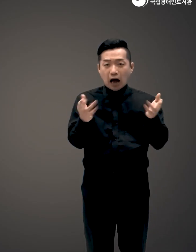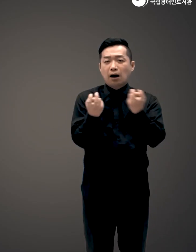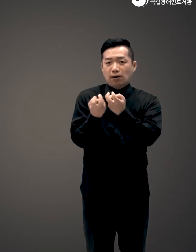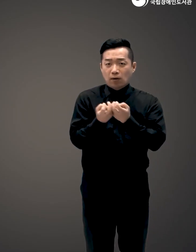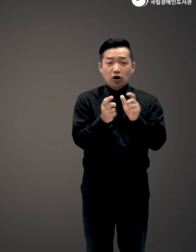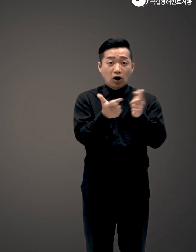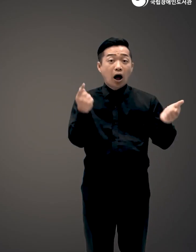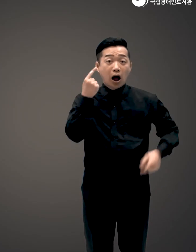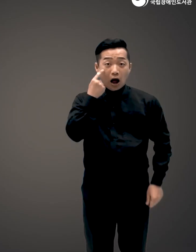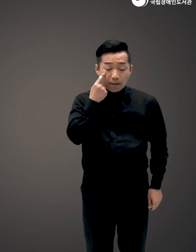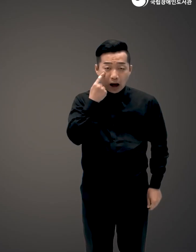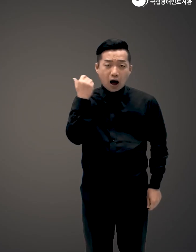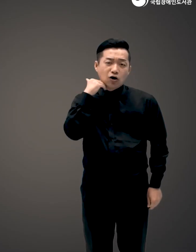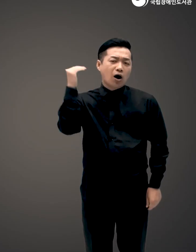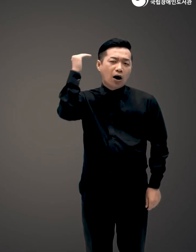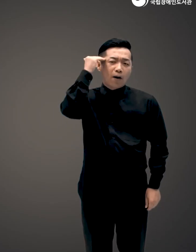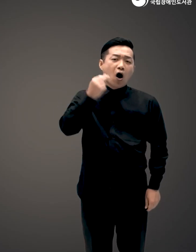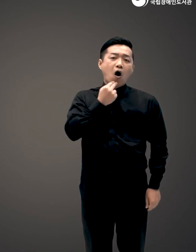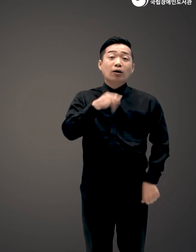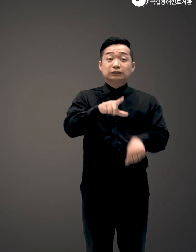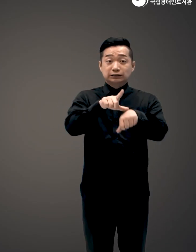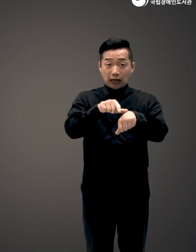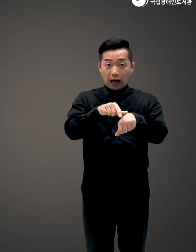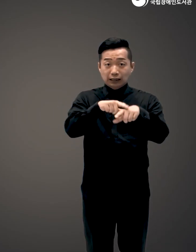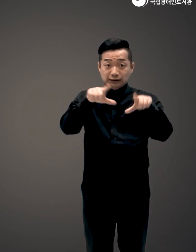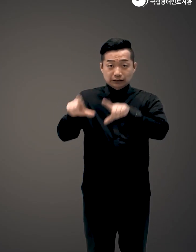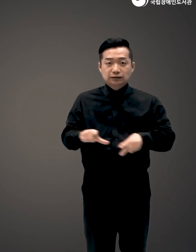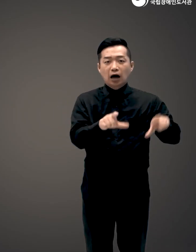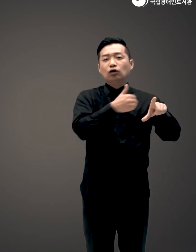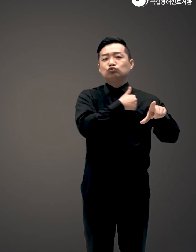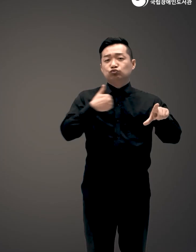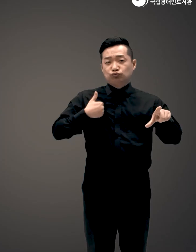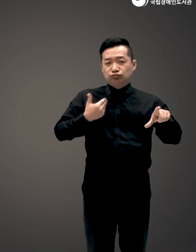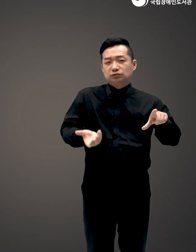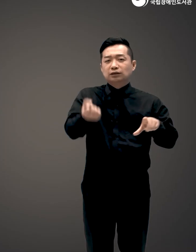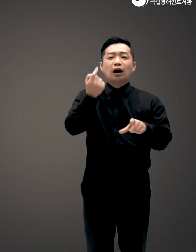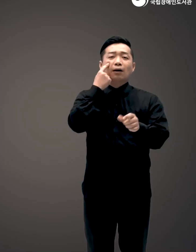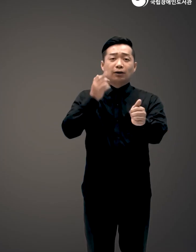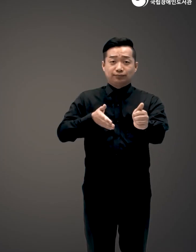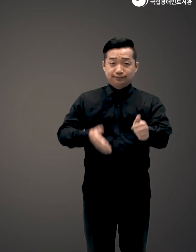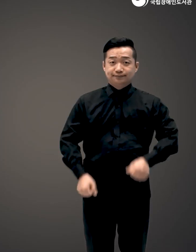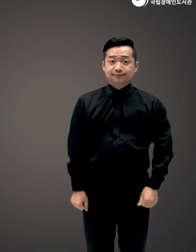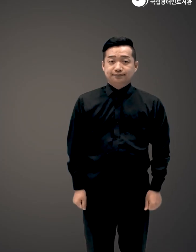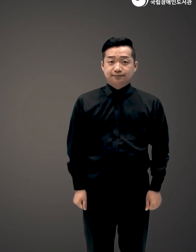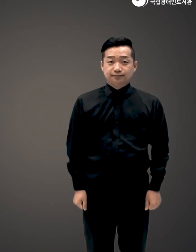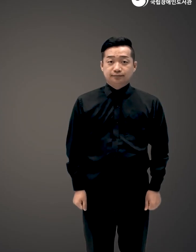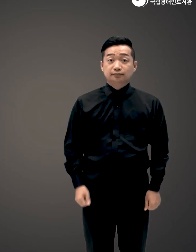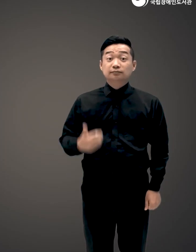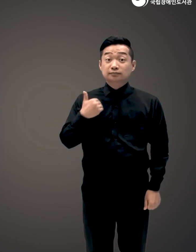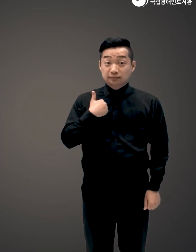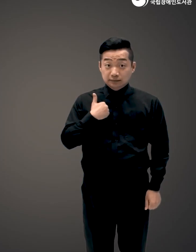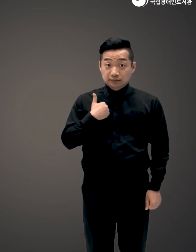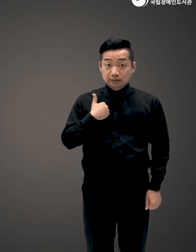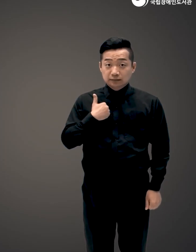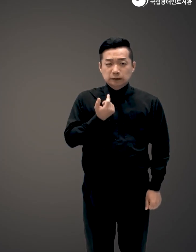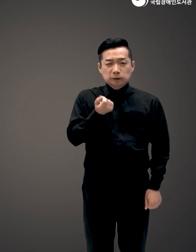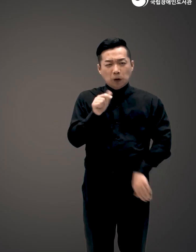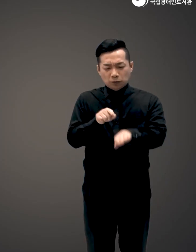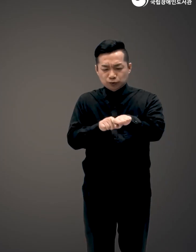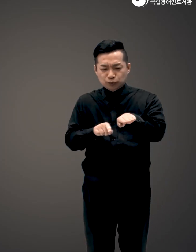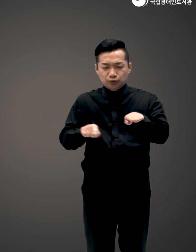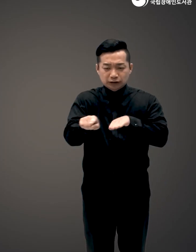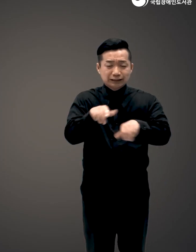방법을 동원해 누구의 방해도 받지 않은 시간을 일상에서 충분히 활용해 보는 건 어떨까요? 저는